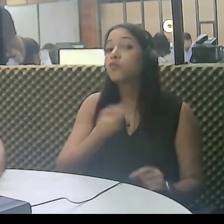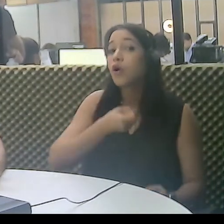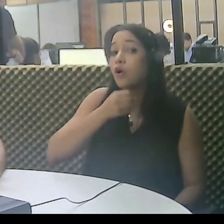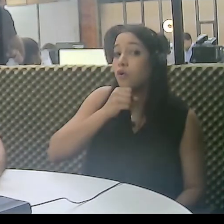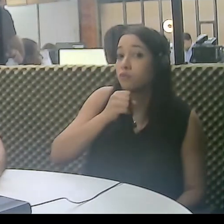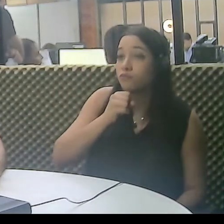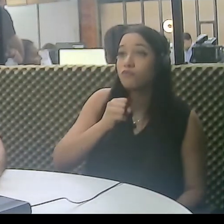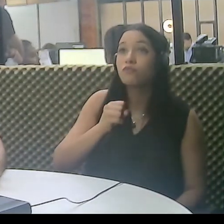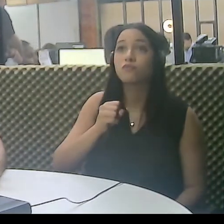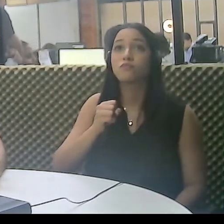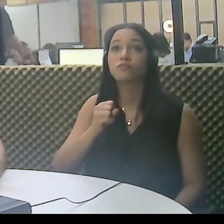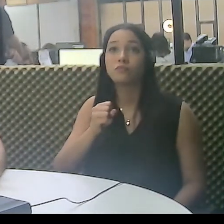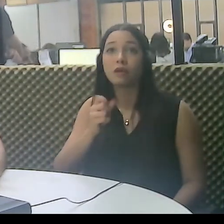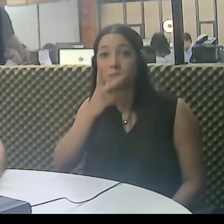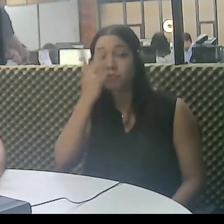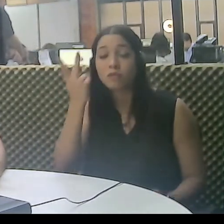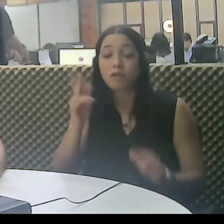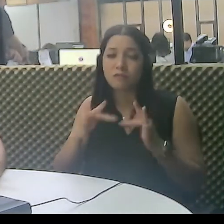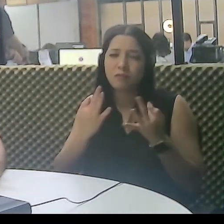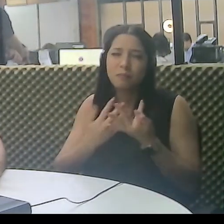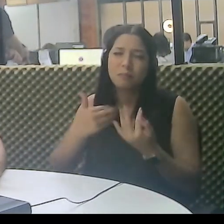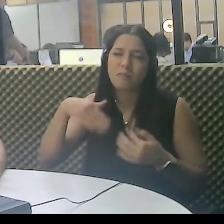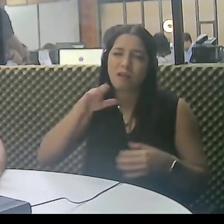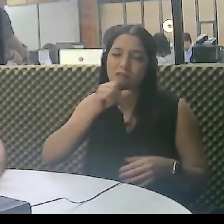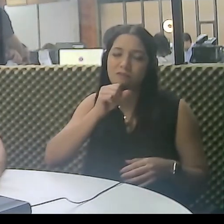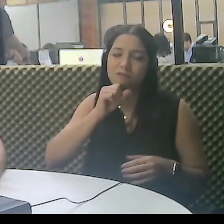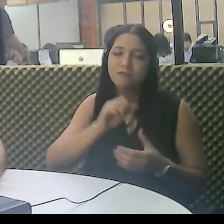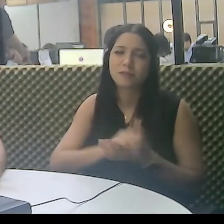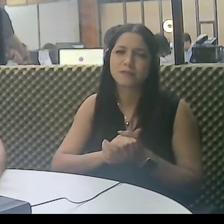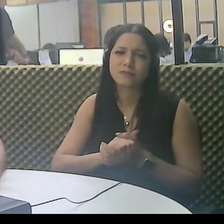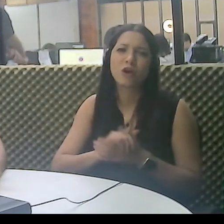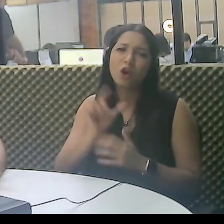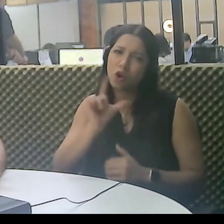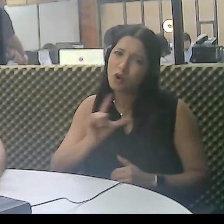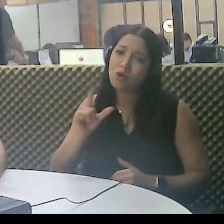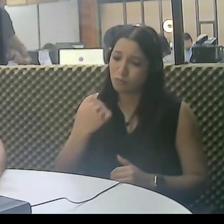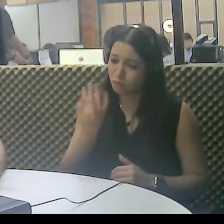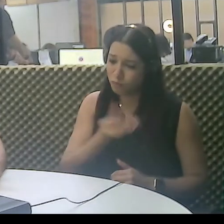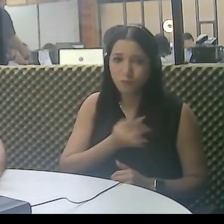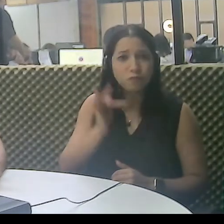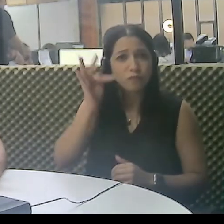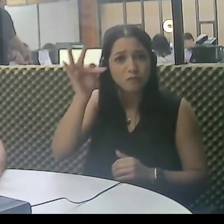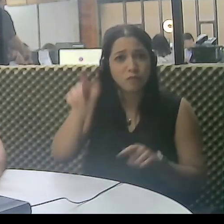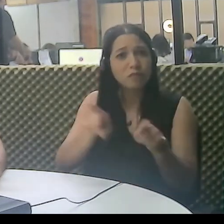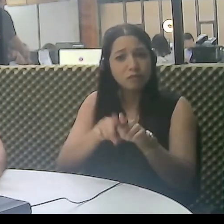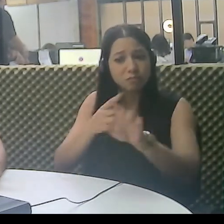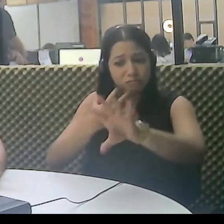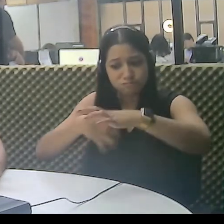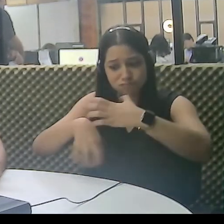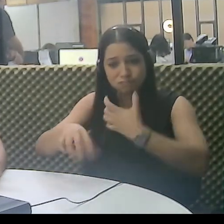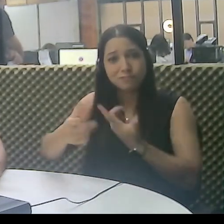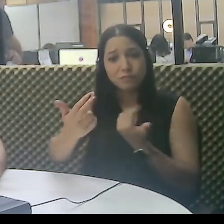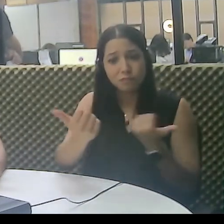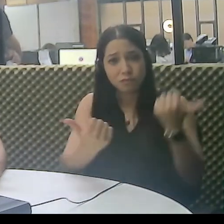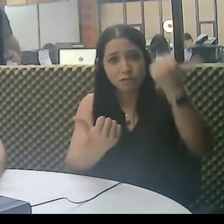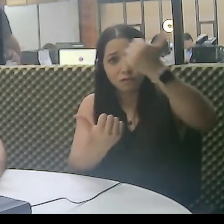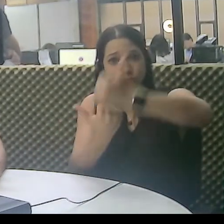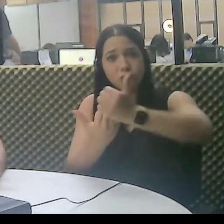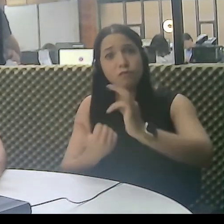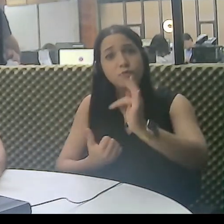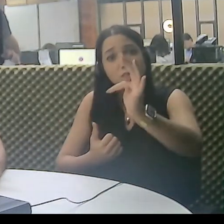avós, com os parentes mais velhos, a gente, com certeza, um dia nós vamos estar no lugar deles, né, um